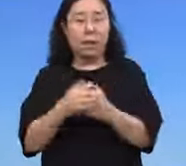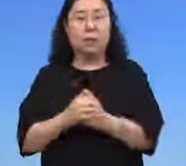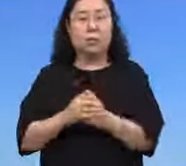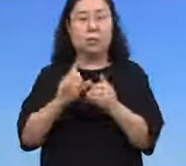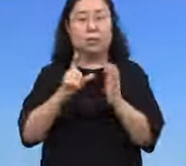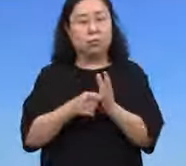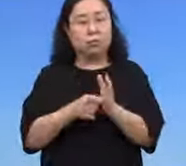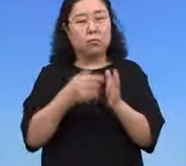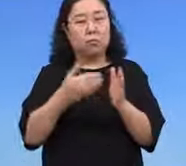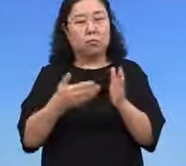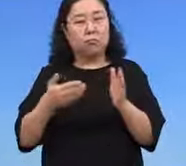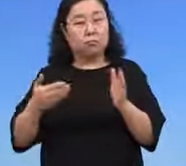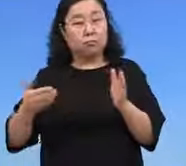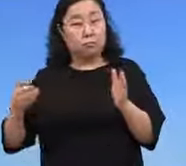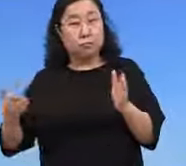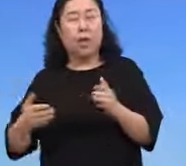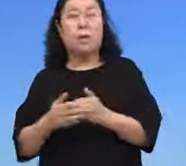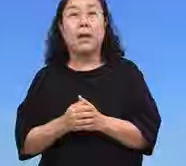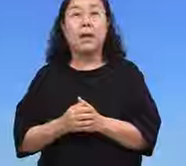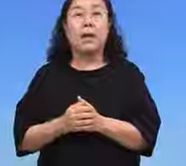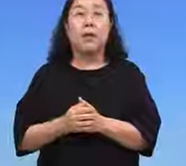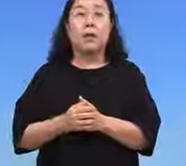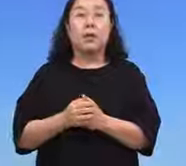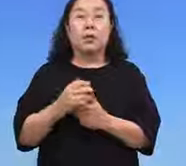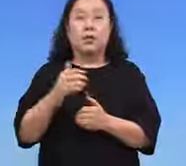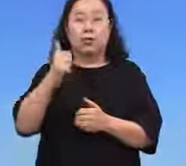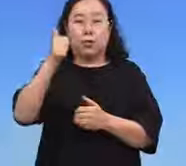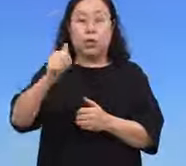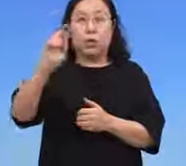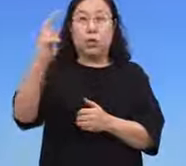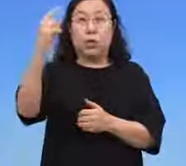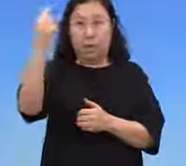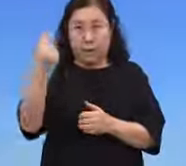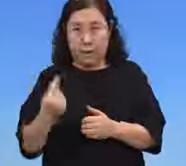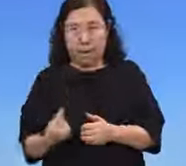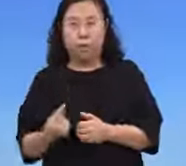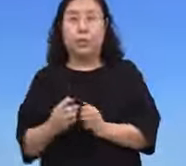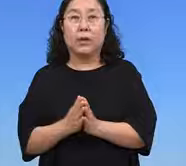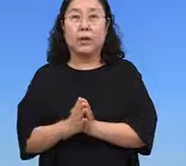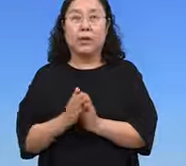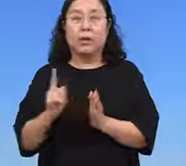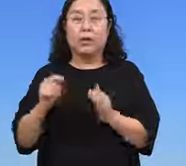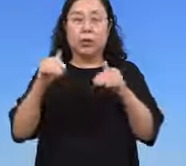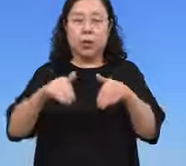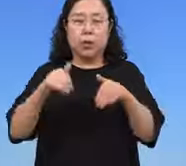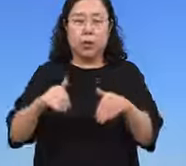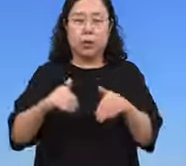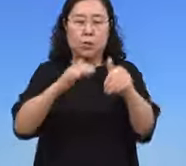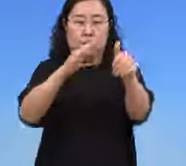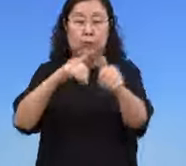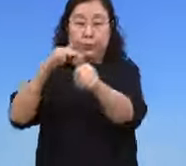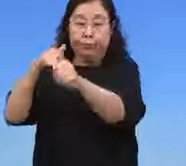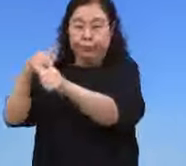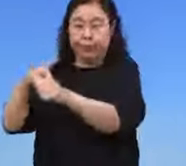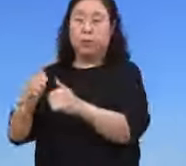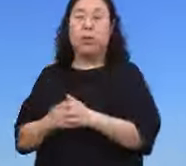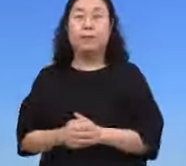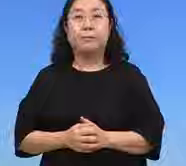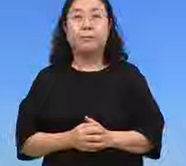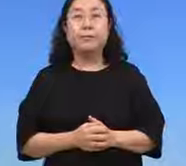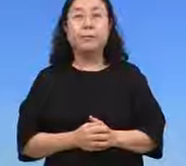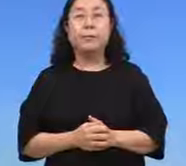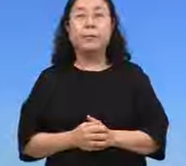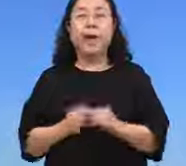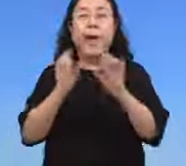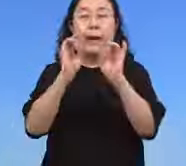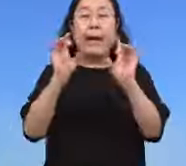많이 흘러갔는지는 잘 알 수가 없습니다만, 이제 주인이 돌아와서는 이제 그 종들을 다 이제 소집을 합니다.